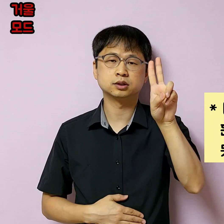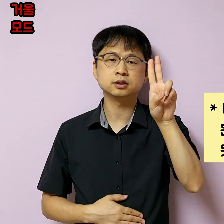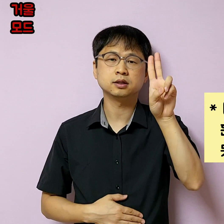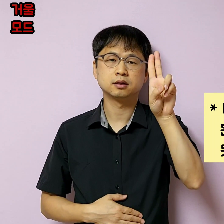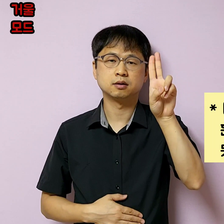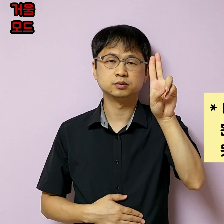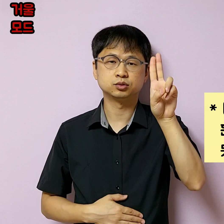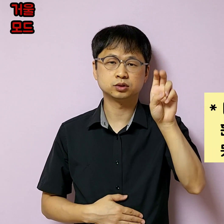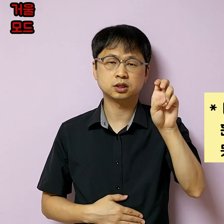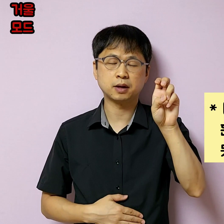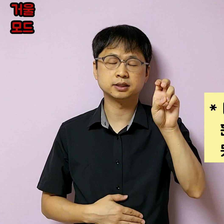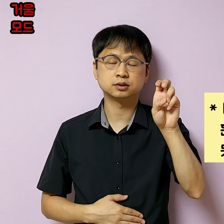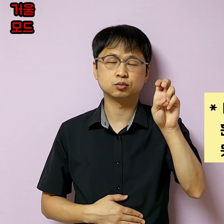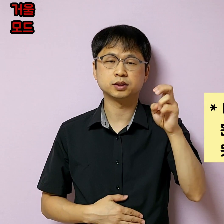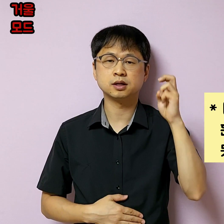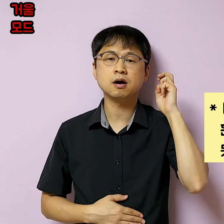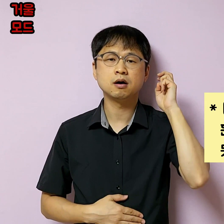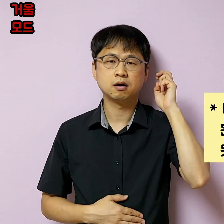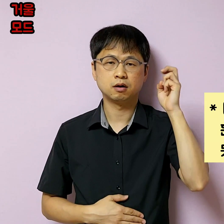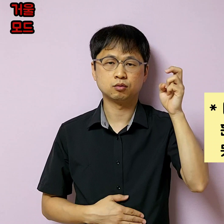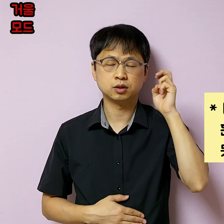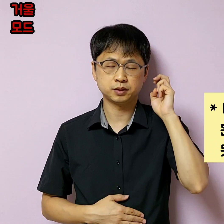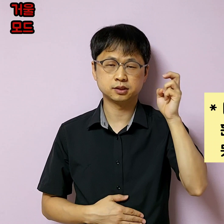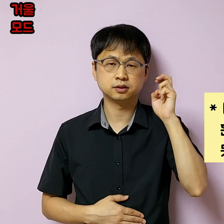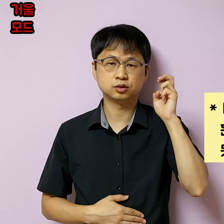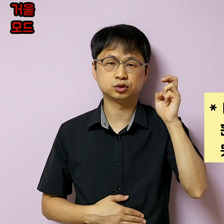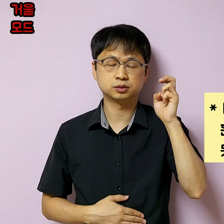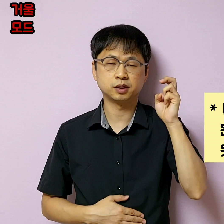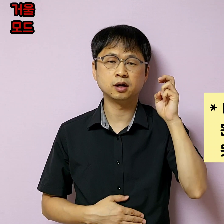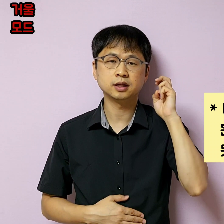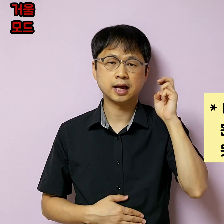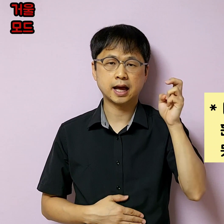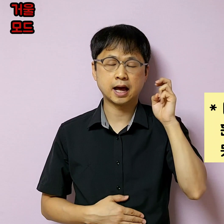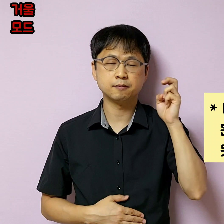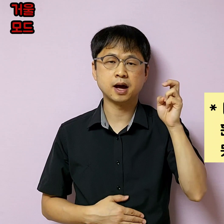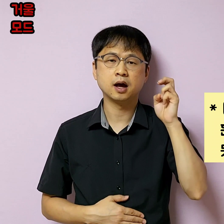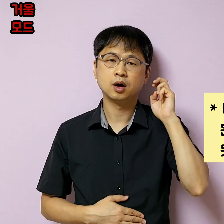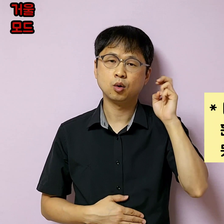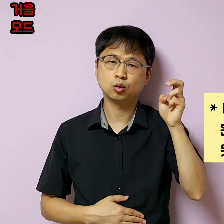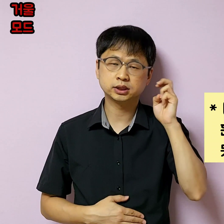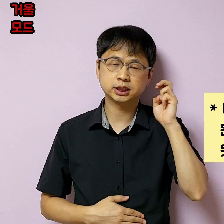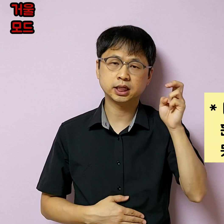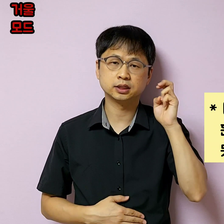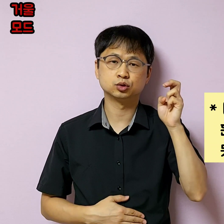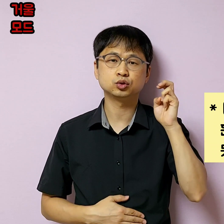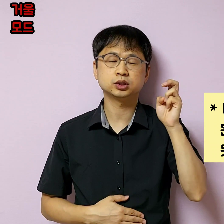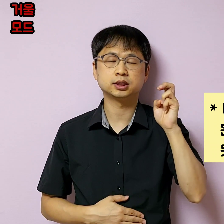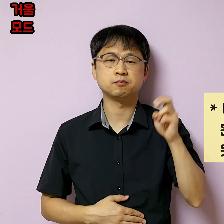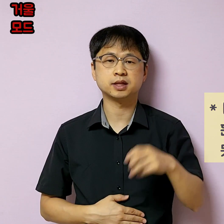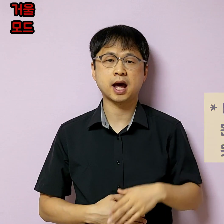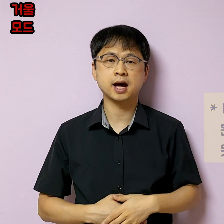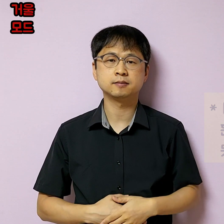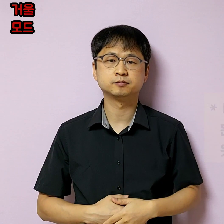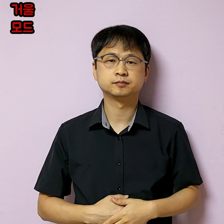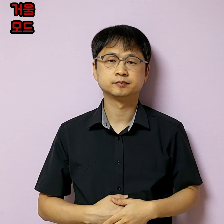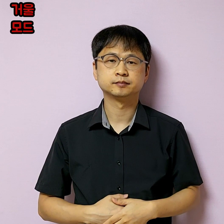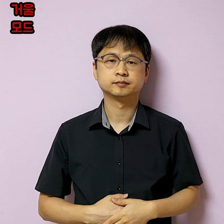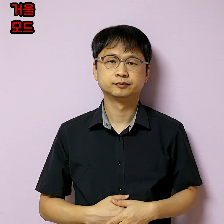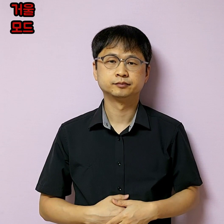추측은 검지중지를 반쯤 굽혀서 얼굴 옆에서 흔들어 주시면 아마 혹시 하는 추측이 됩니다.